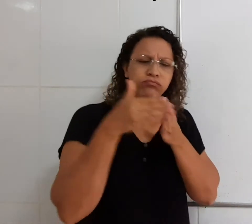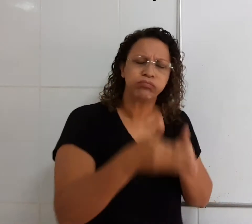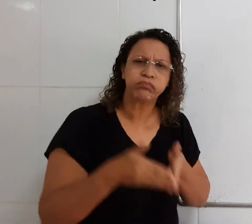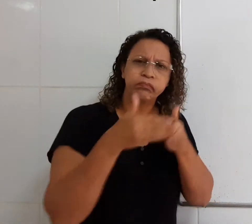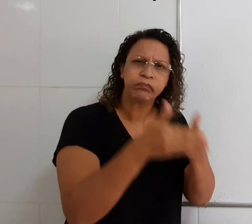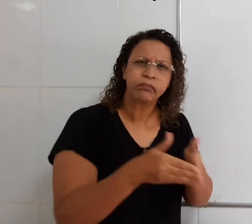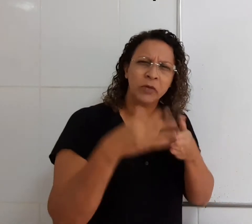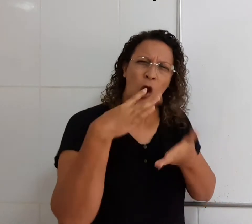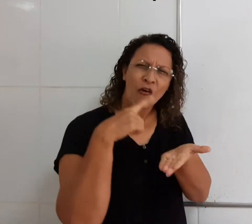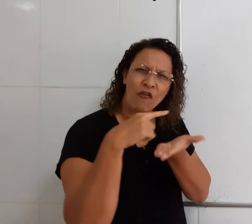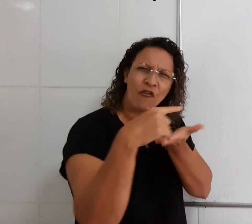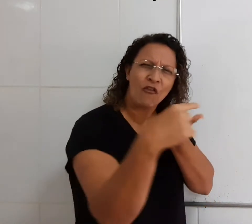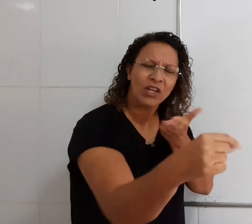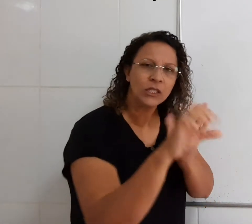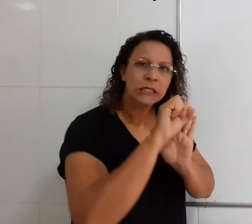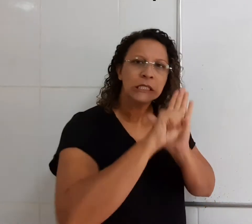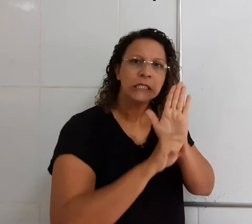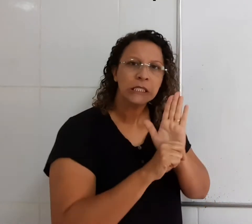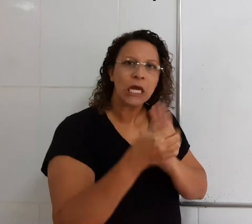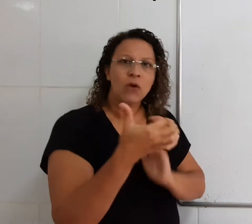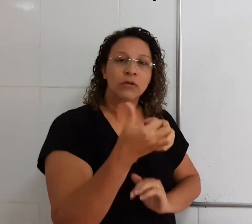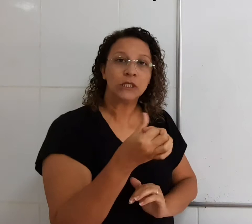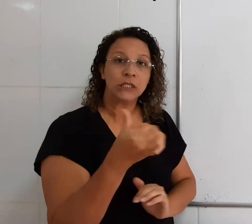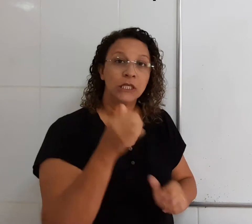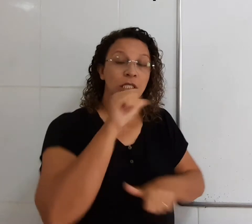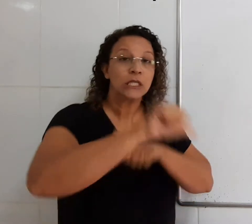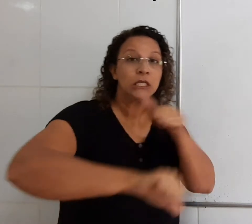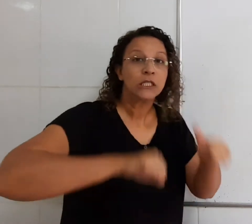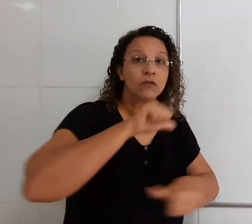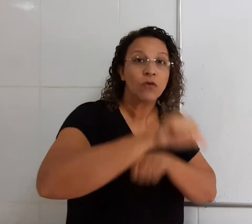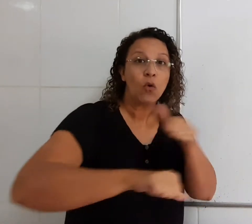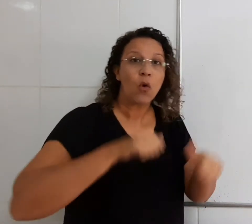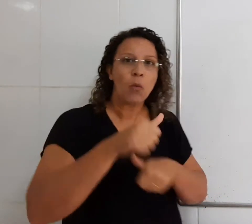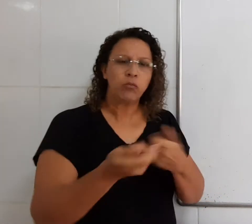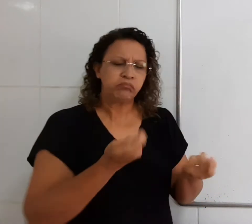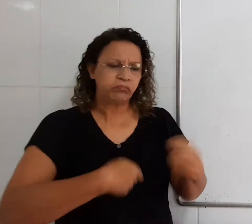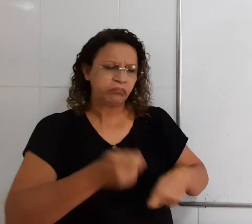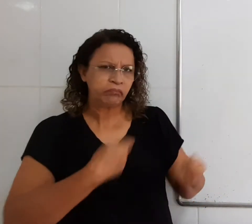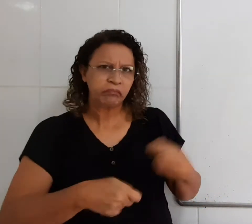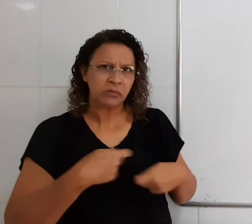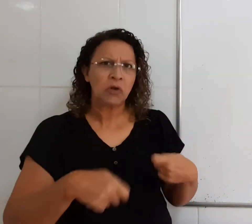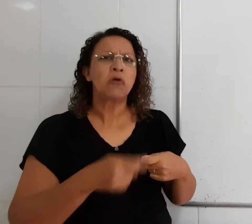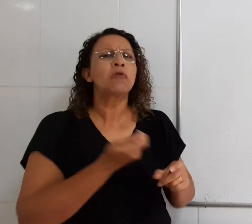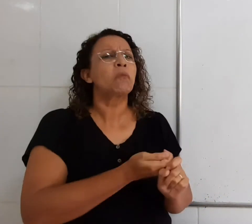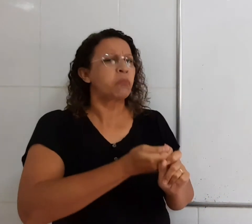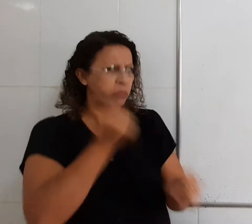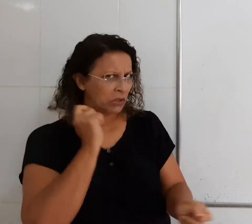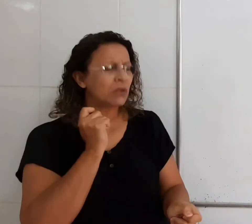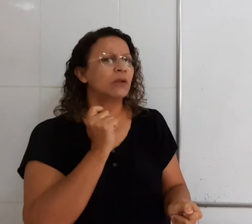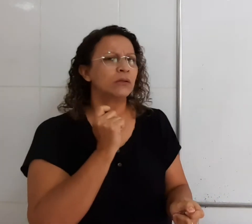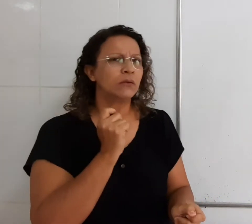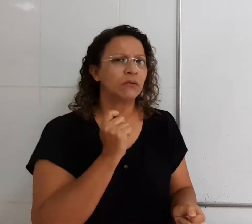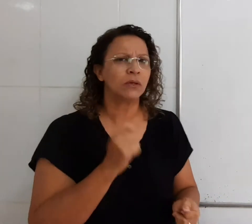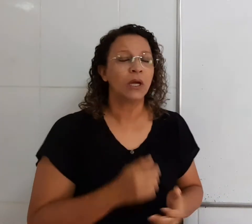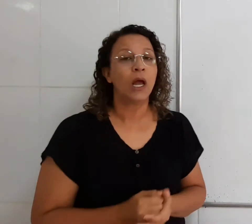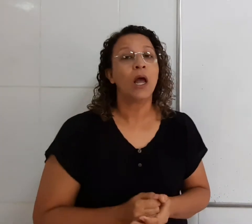do século XVI, se transformou em um negócio lucrativo, tanto para os africanos